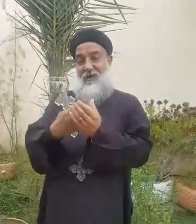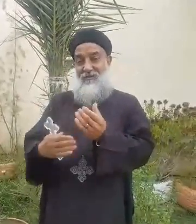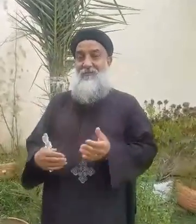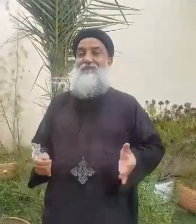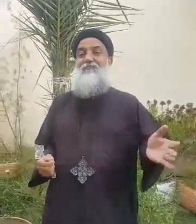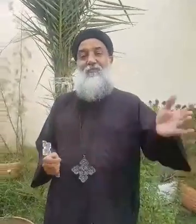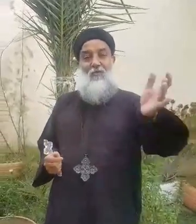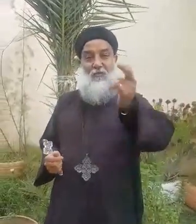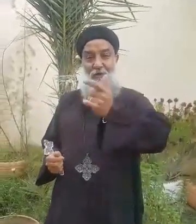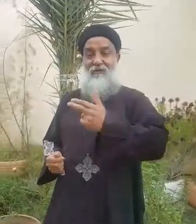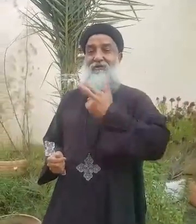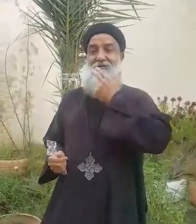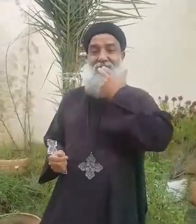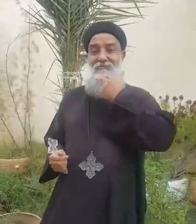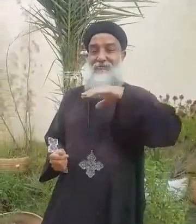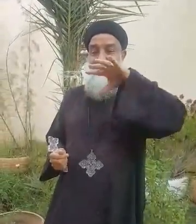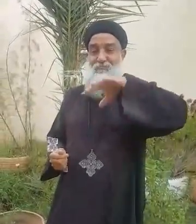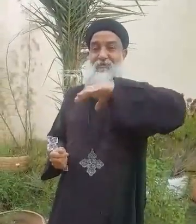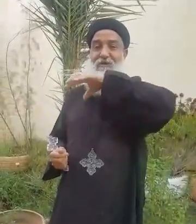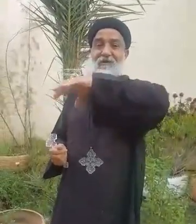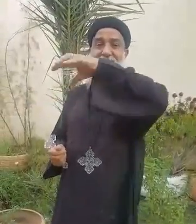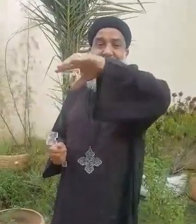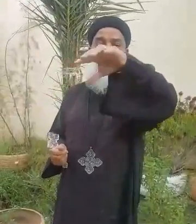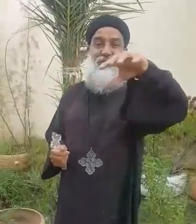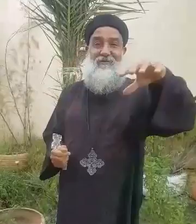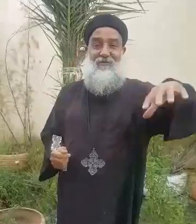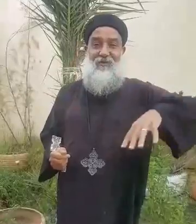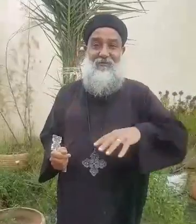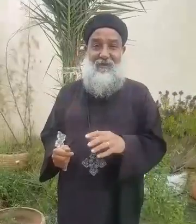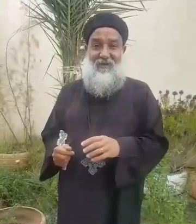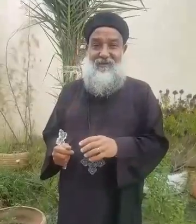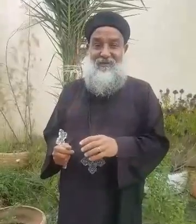وولادي واخواتي الصم في كل مكان.